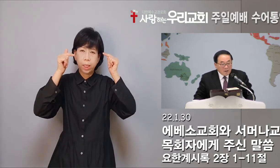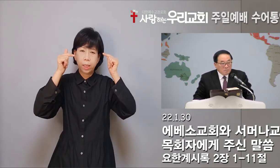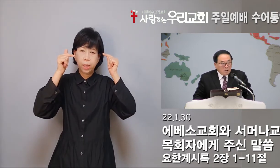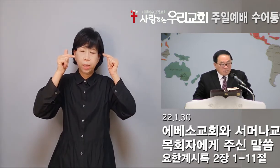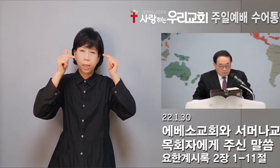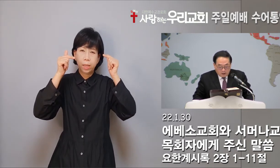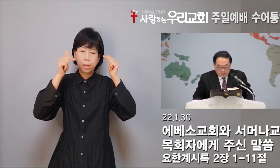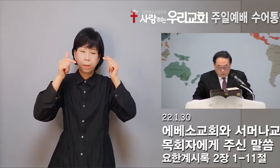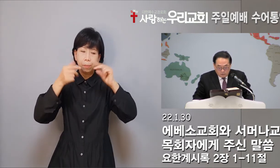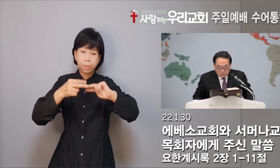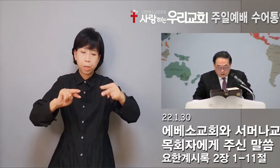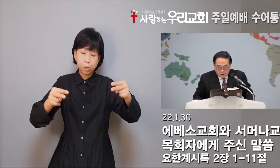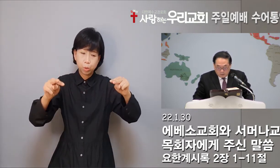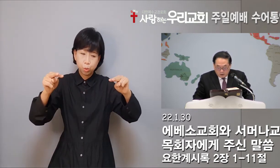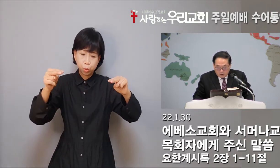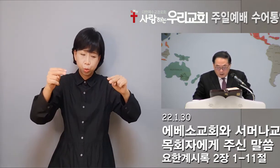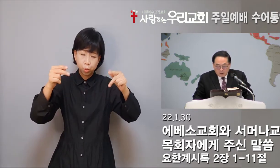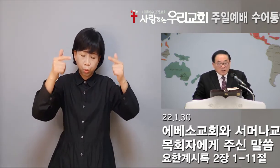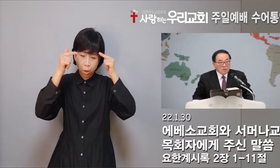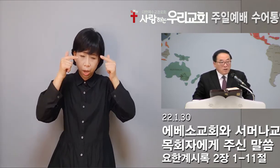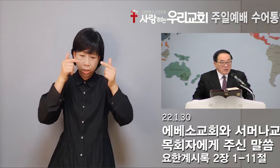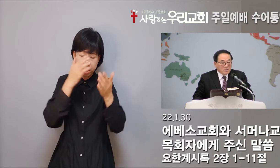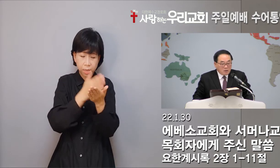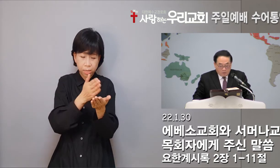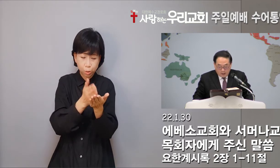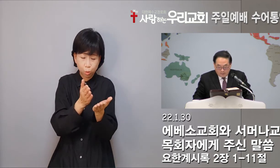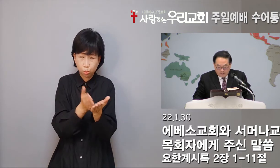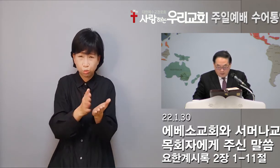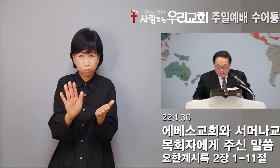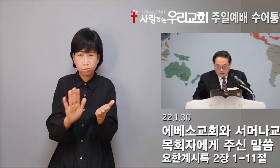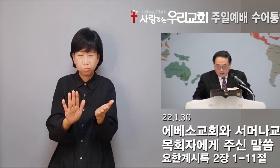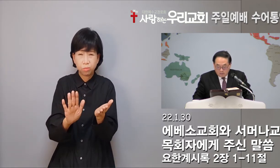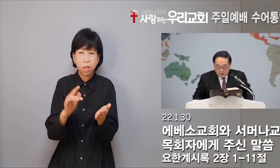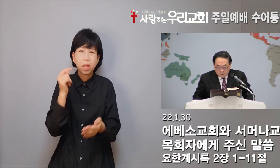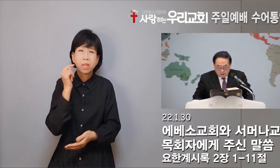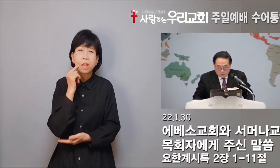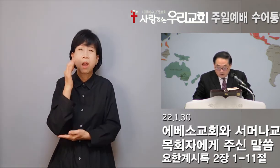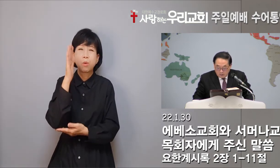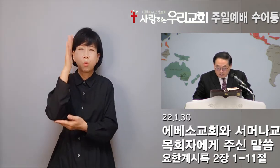면류관은 면류관의 종류이라기보다 생명의